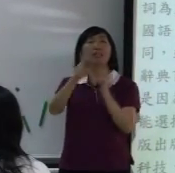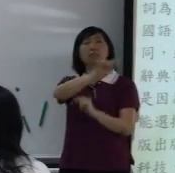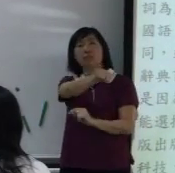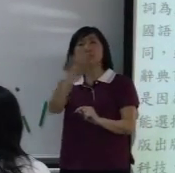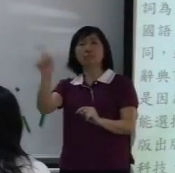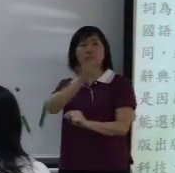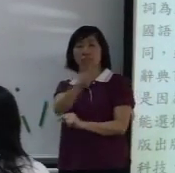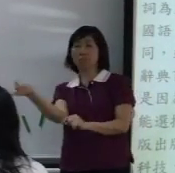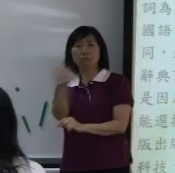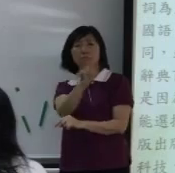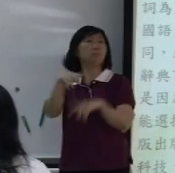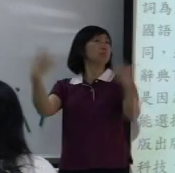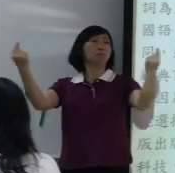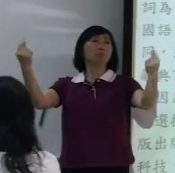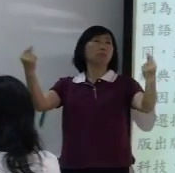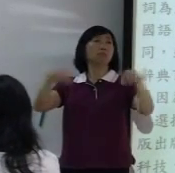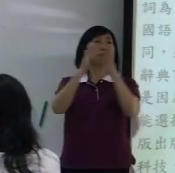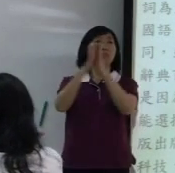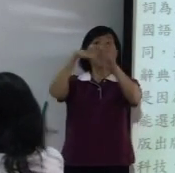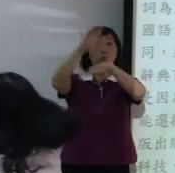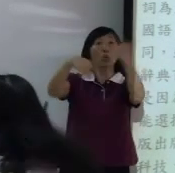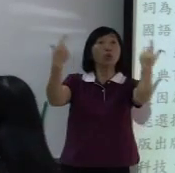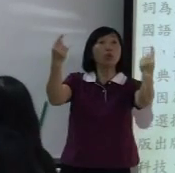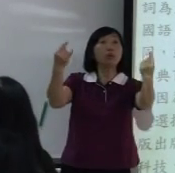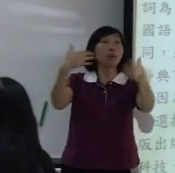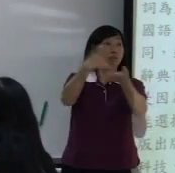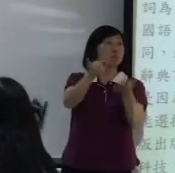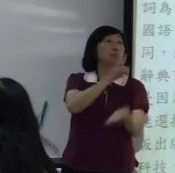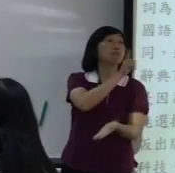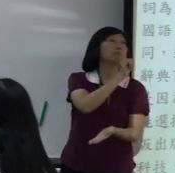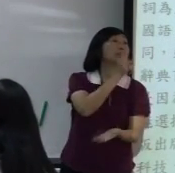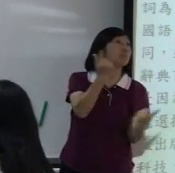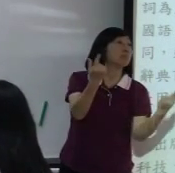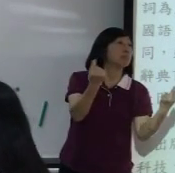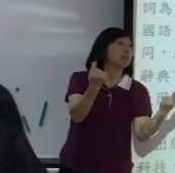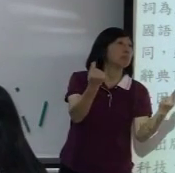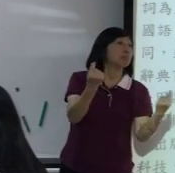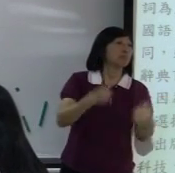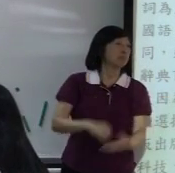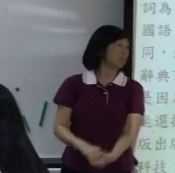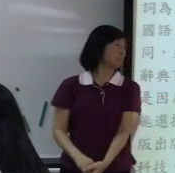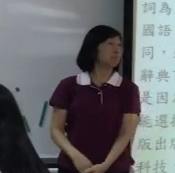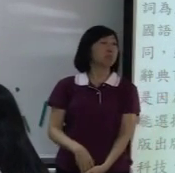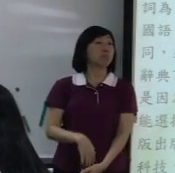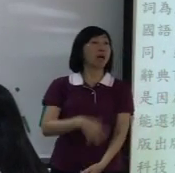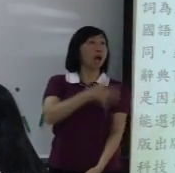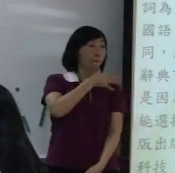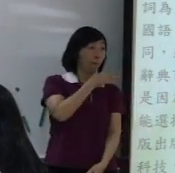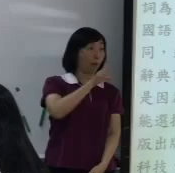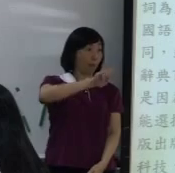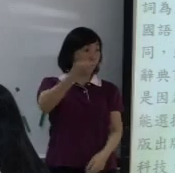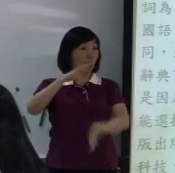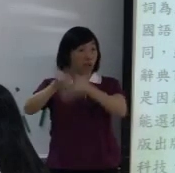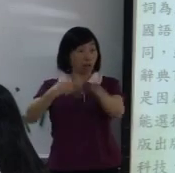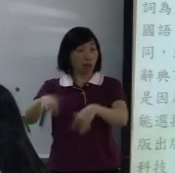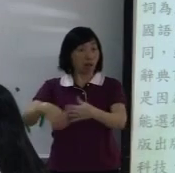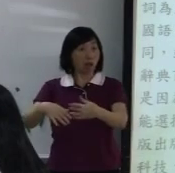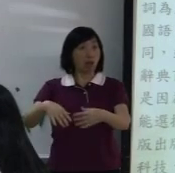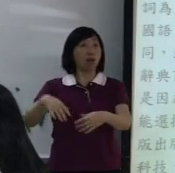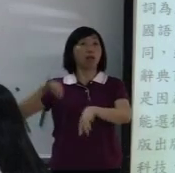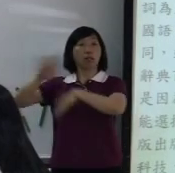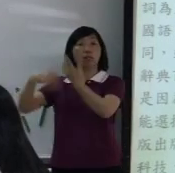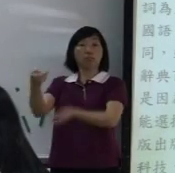手语也是一种语言啊。 口语翻手语，手语翻口